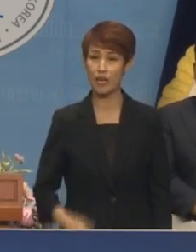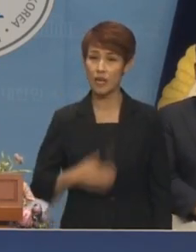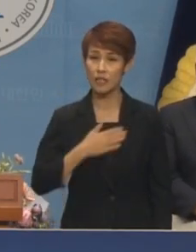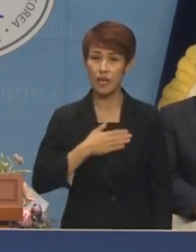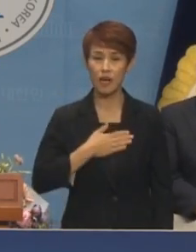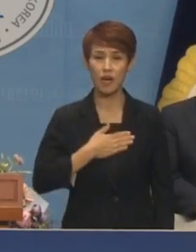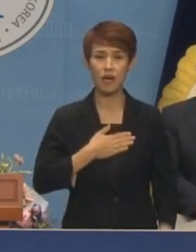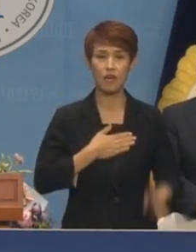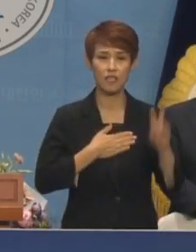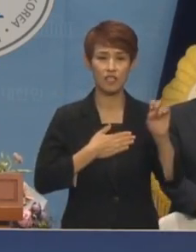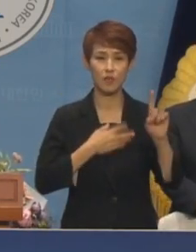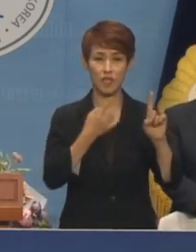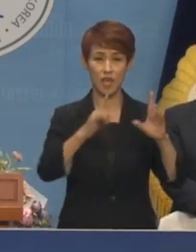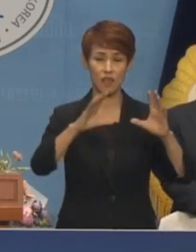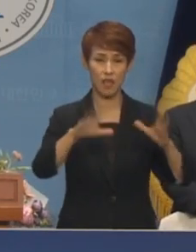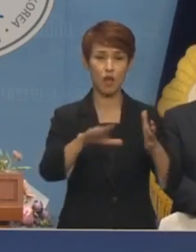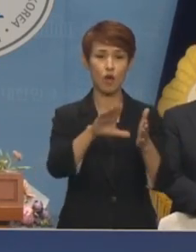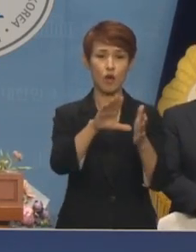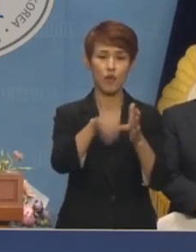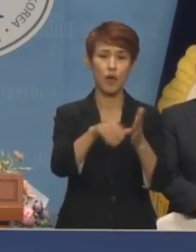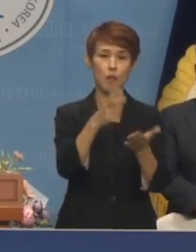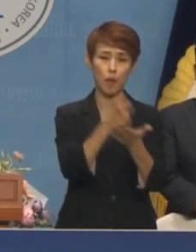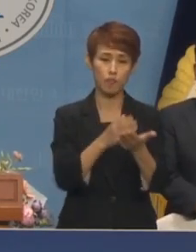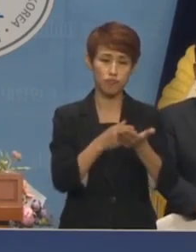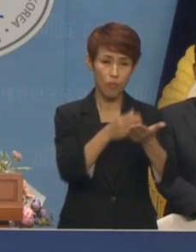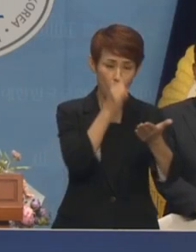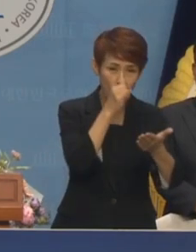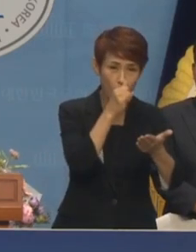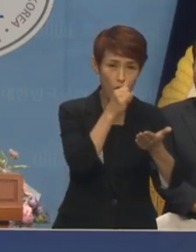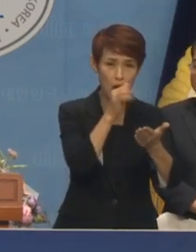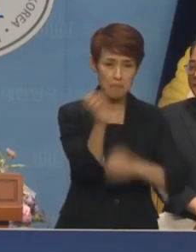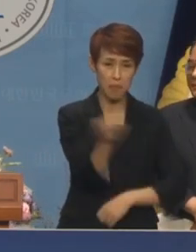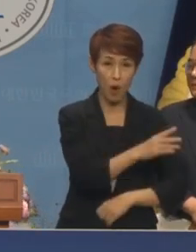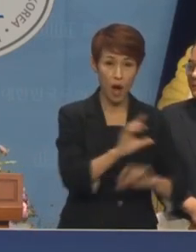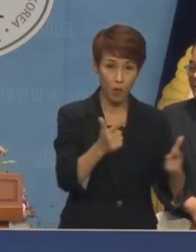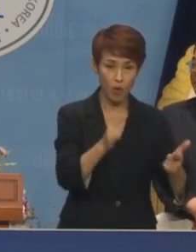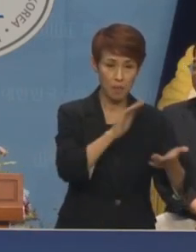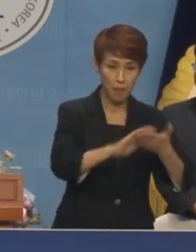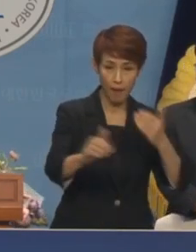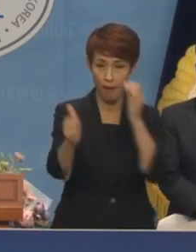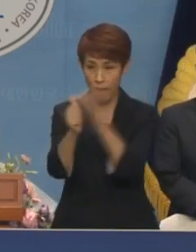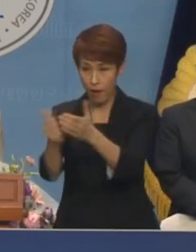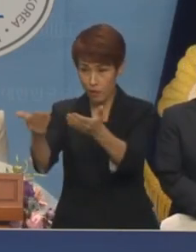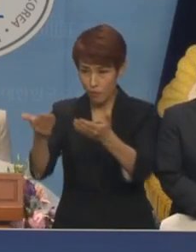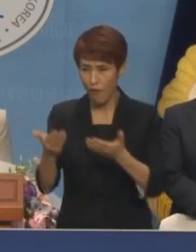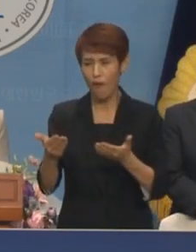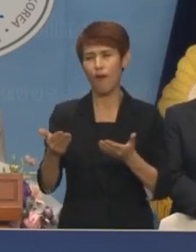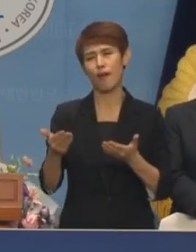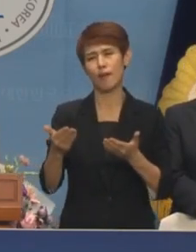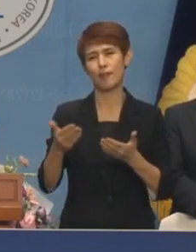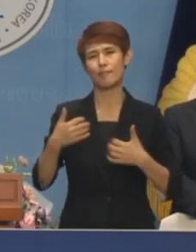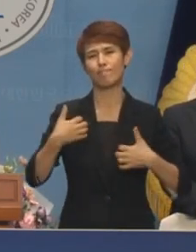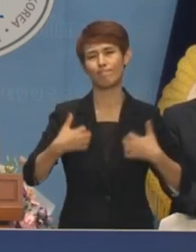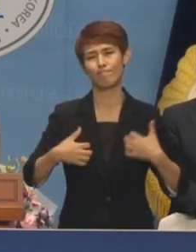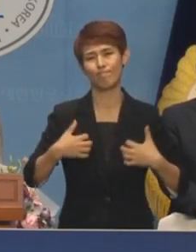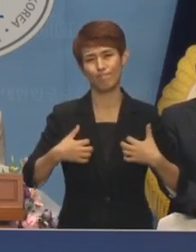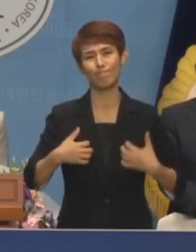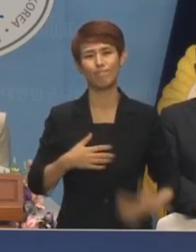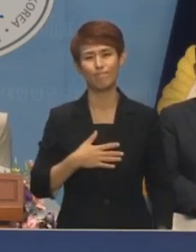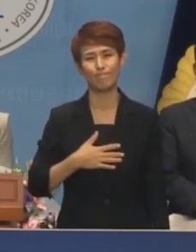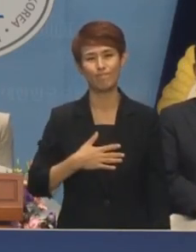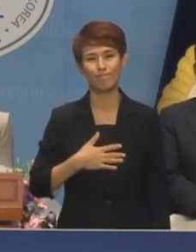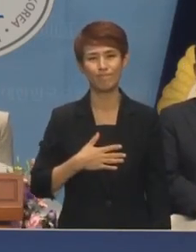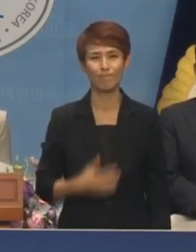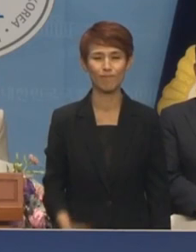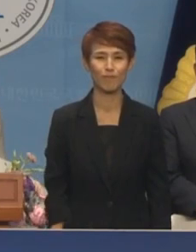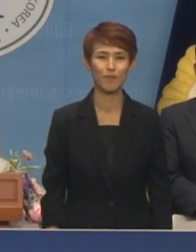그냥 사장되지 않고 22대 국회의원들께서 이어달리기를 하신다고 하니까 너무나 반가운 마음으로 여기